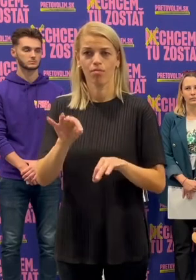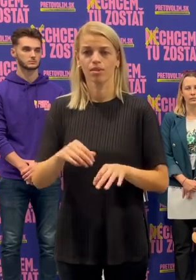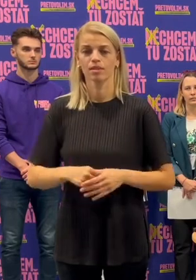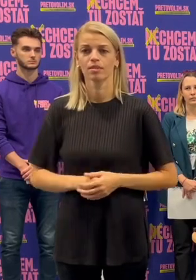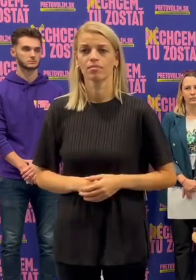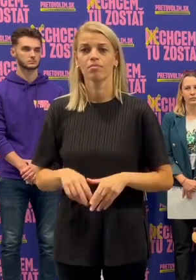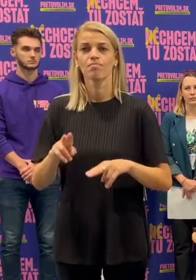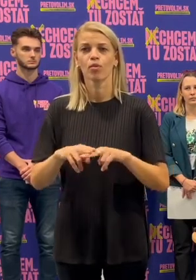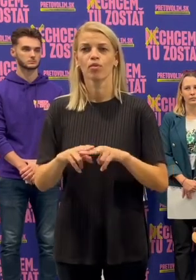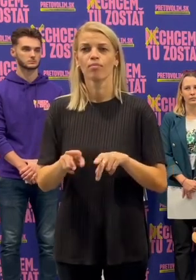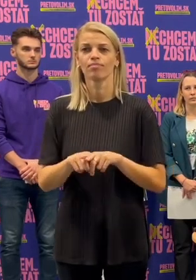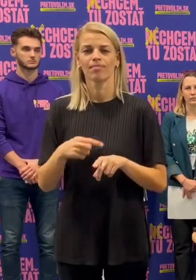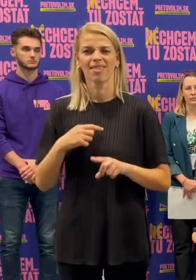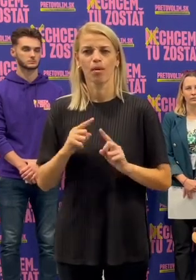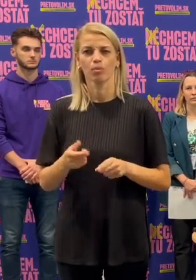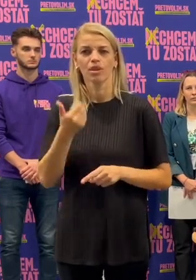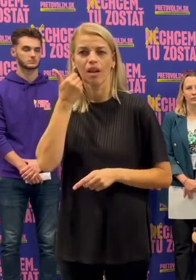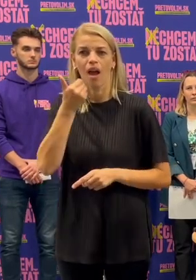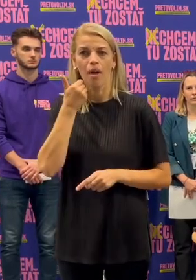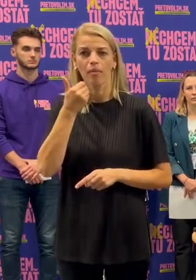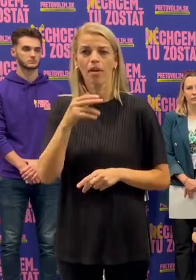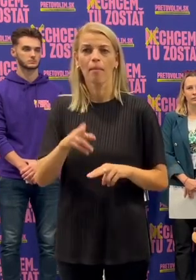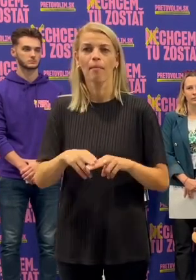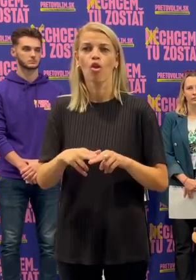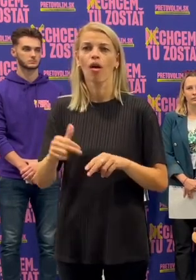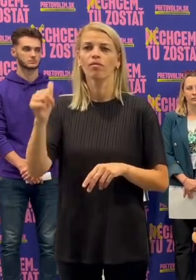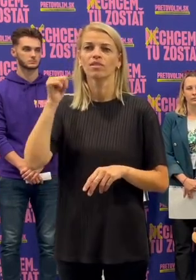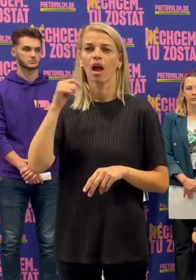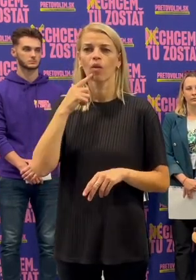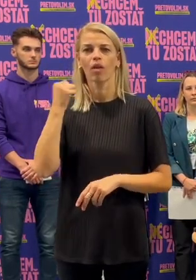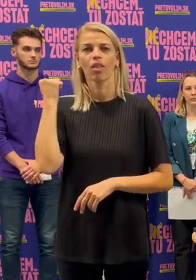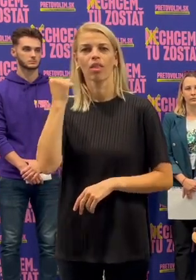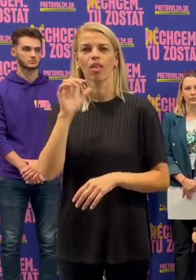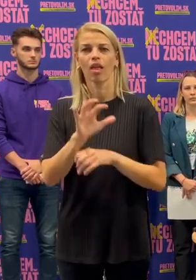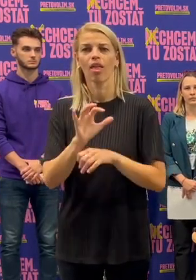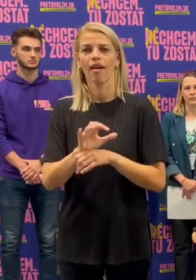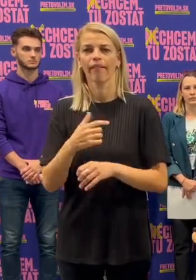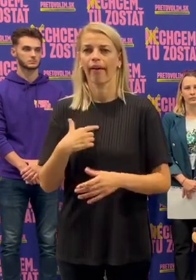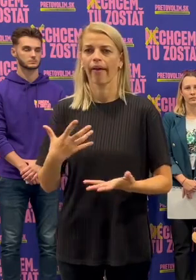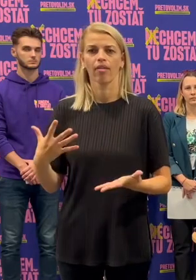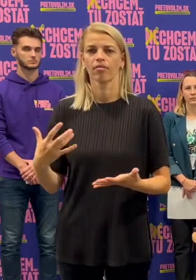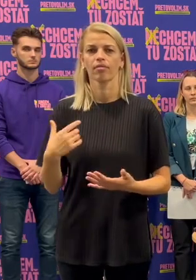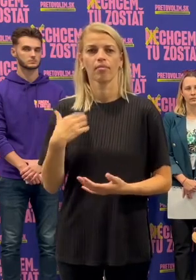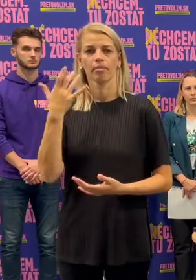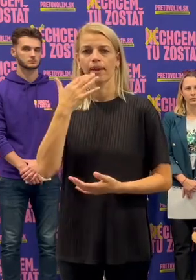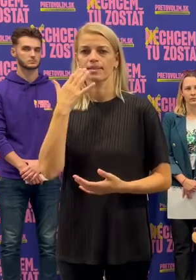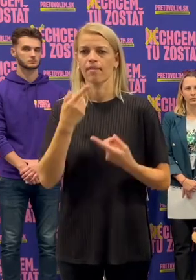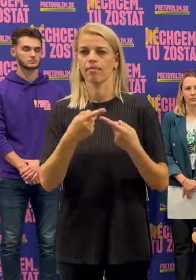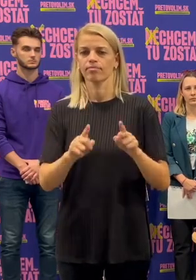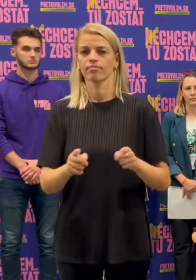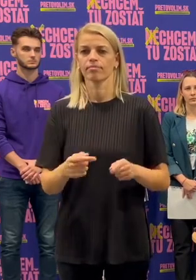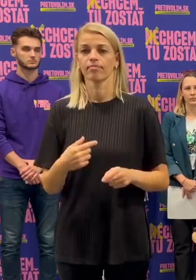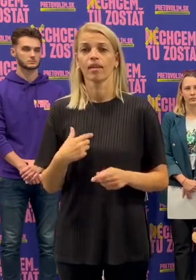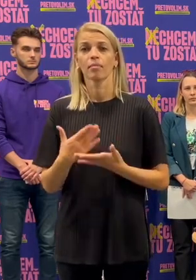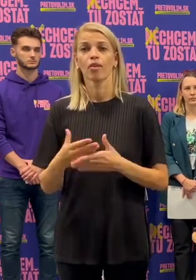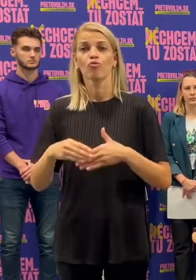sa potom nemuseli hanbiť a z pozadia nadávať, že nám to nevyšlo tak, ako sme si predstavovali. Tak vám želám pevnú